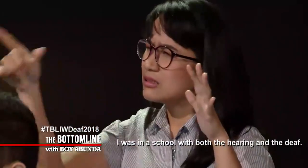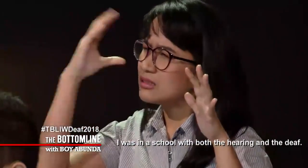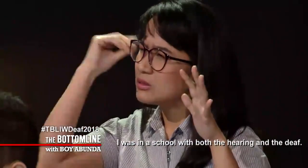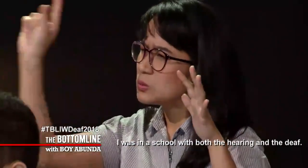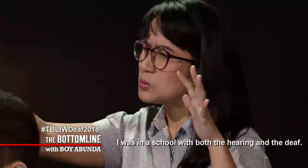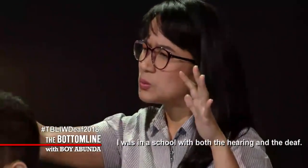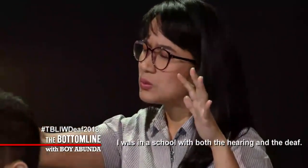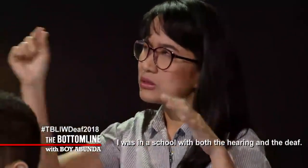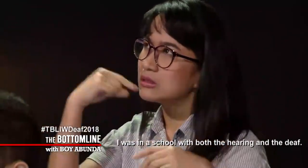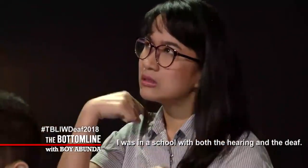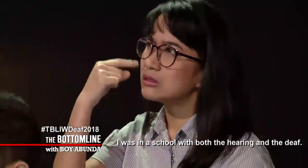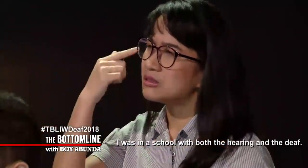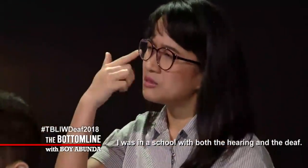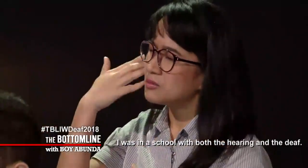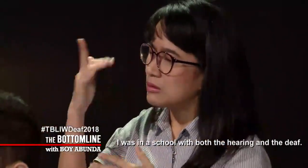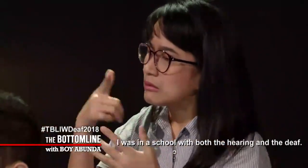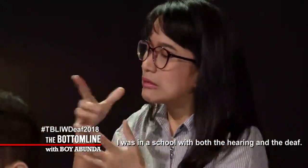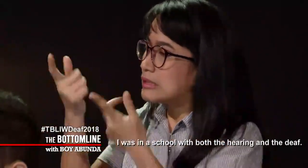hearing.